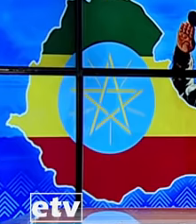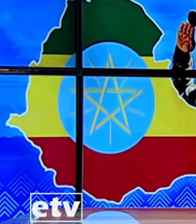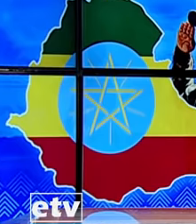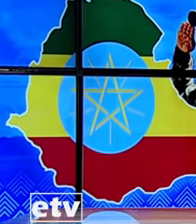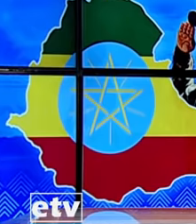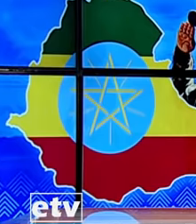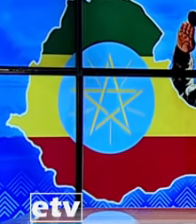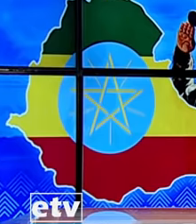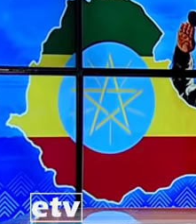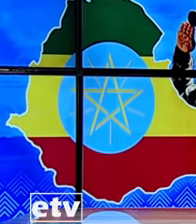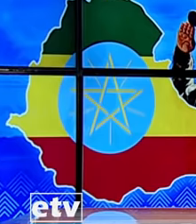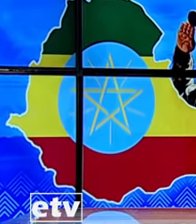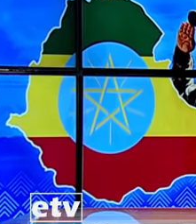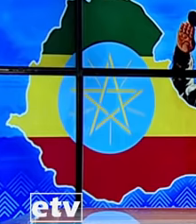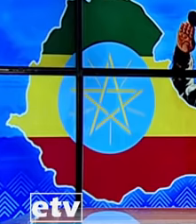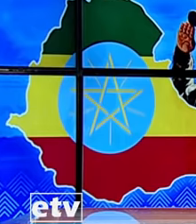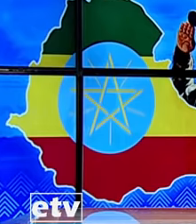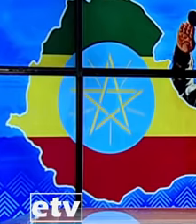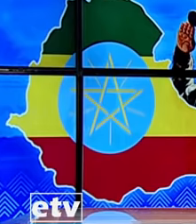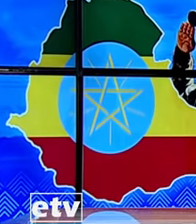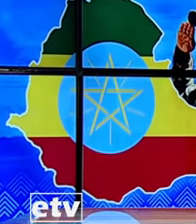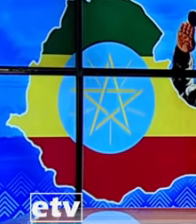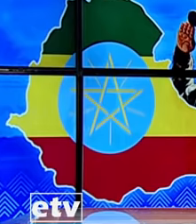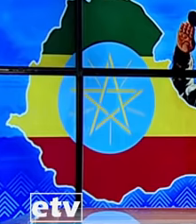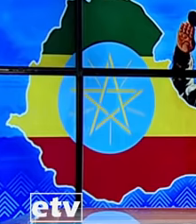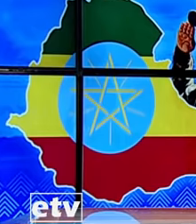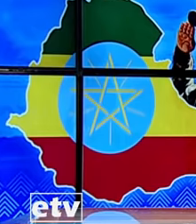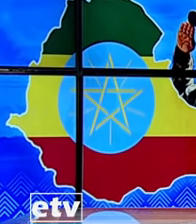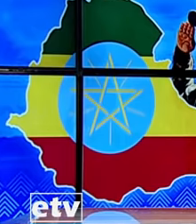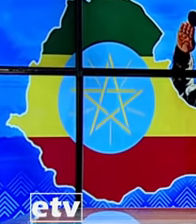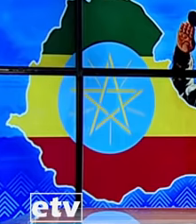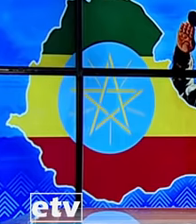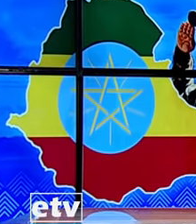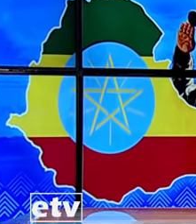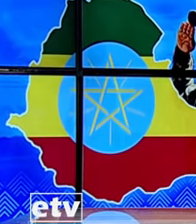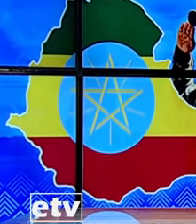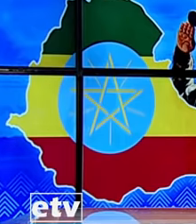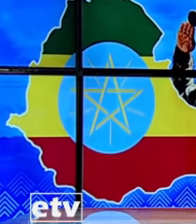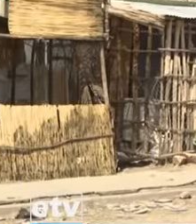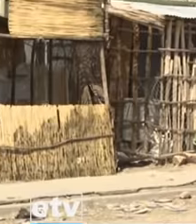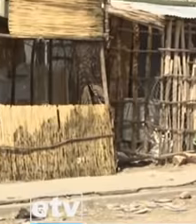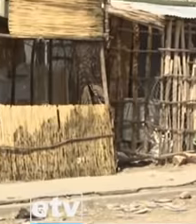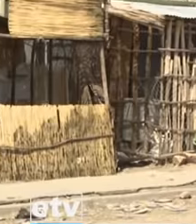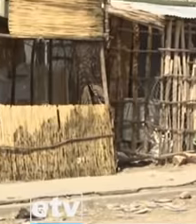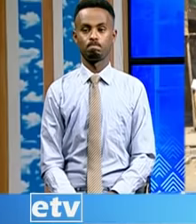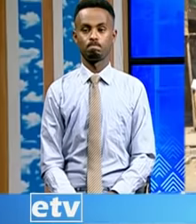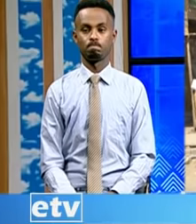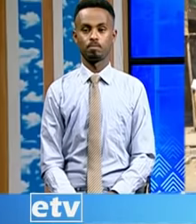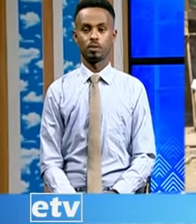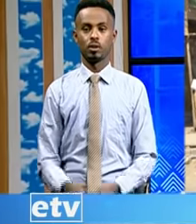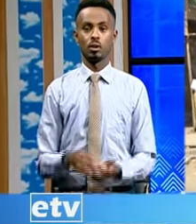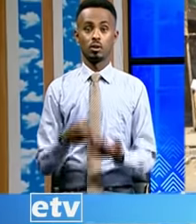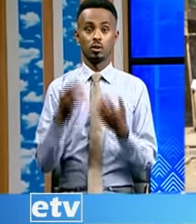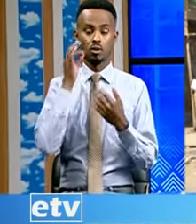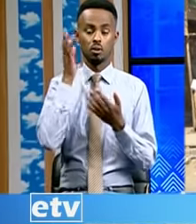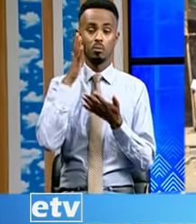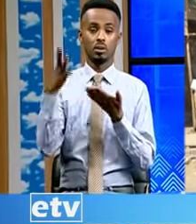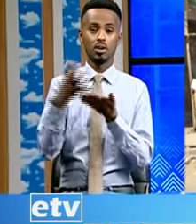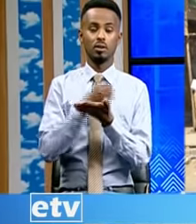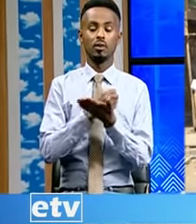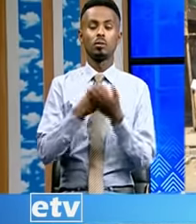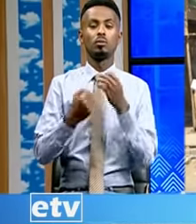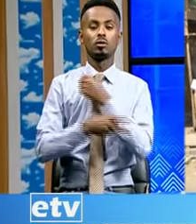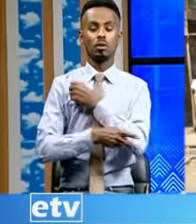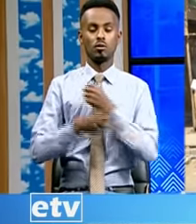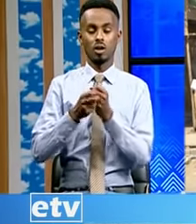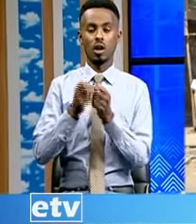ሊያወግዘው እንደሚገባም የአፋር ክልል የሸሪዓ ፍርድ ቤት ጠይቋል። መግደል፣ መዝረፍና ንብረትን